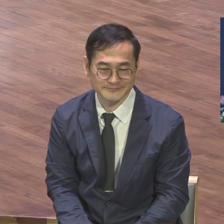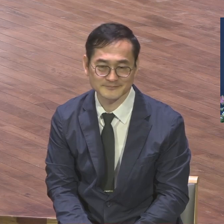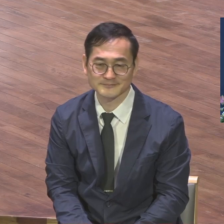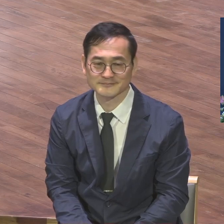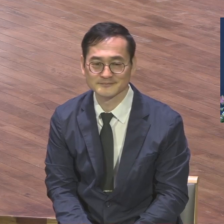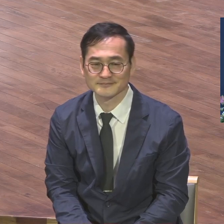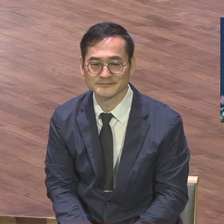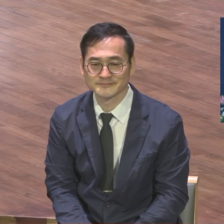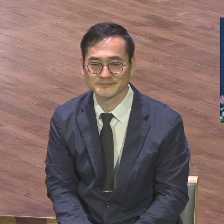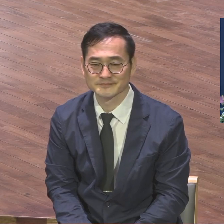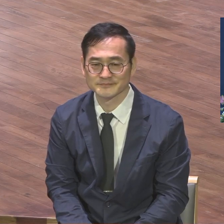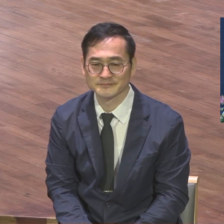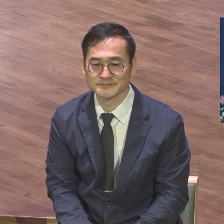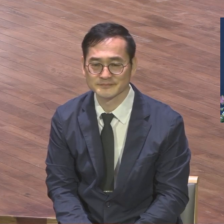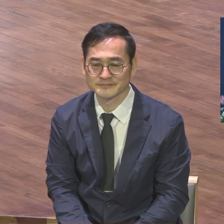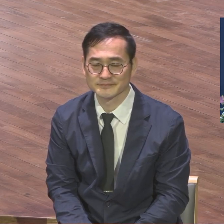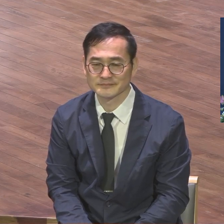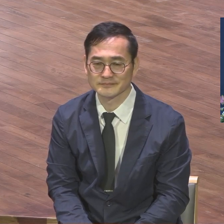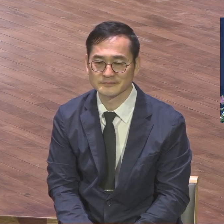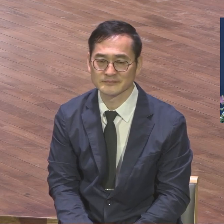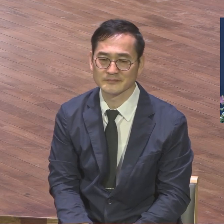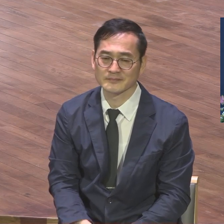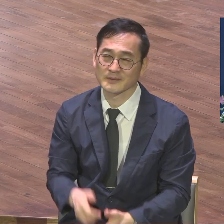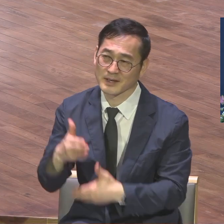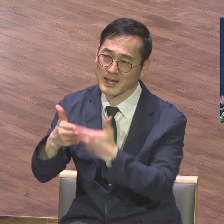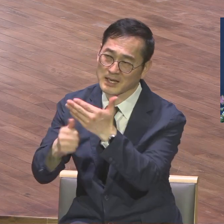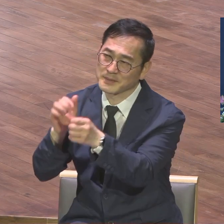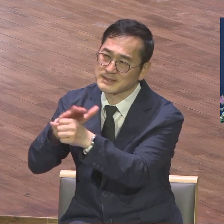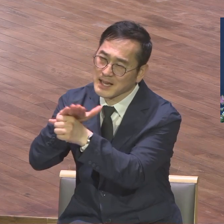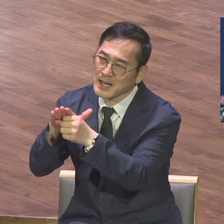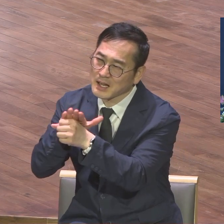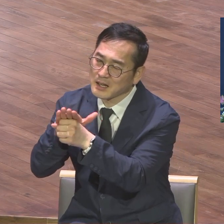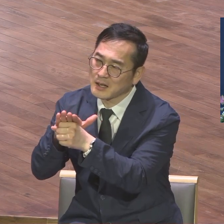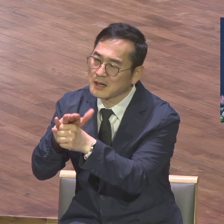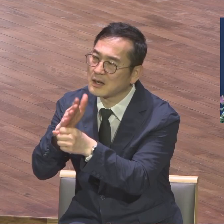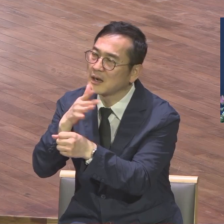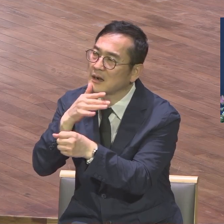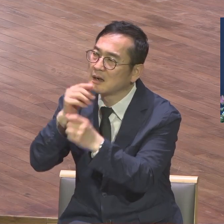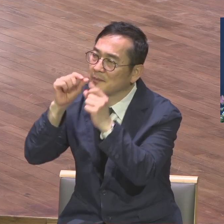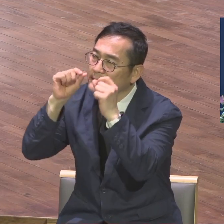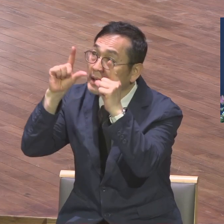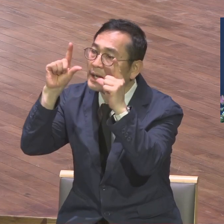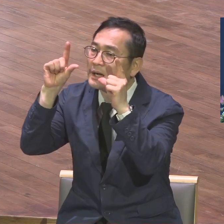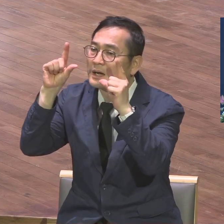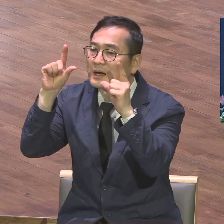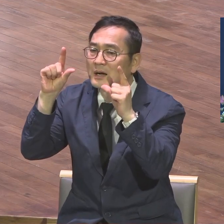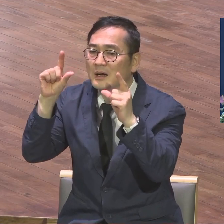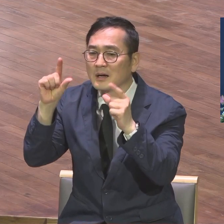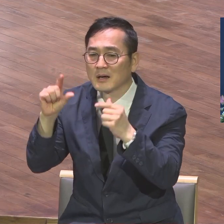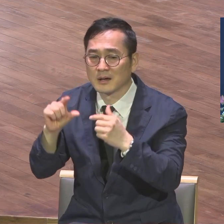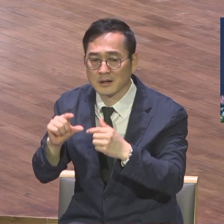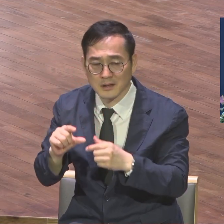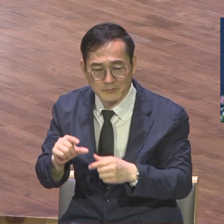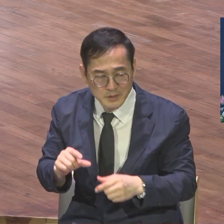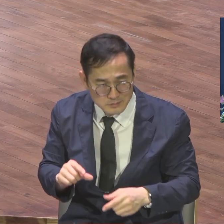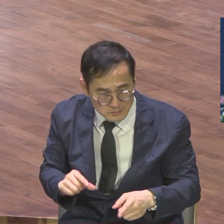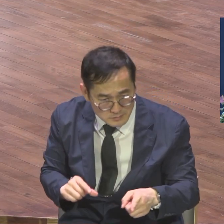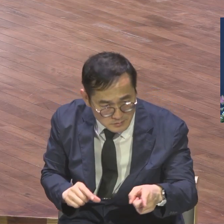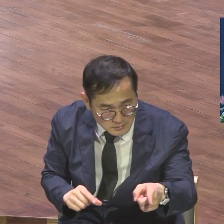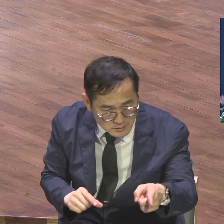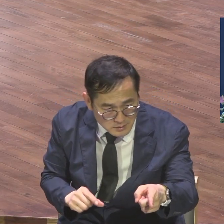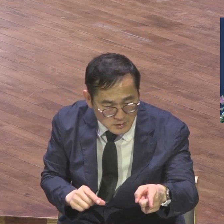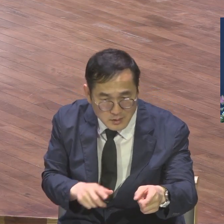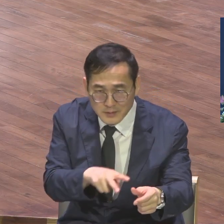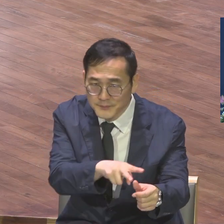하나 우리에게 하나님 베풀신 놀라운 사랑을 계속 깨닫게 되면요 절대로 누굴 미워하고 비판하고 판단할